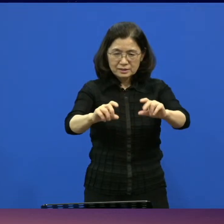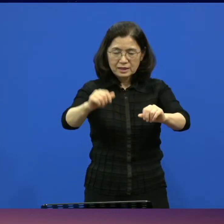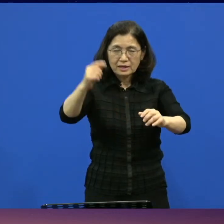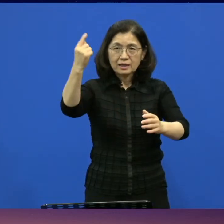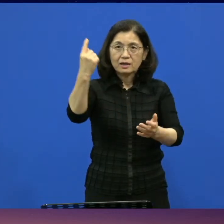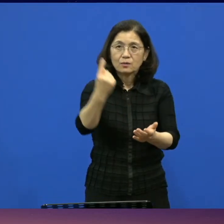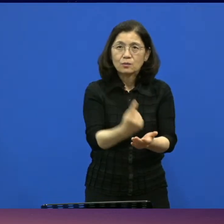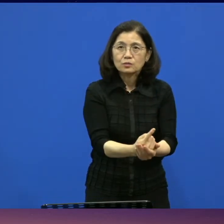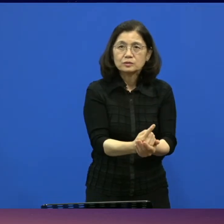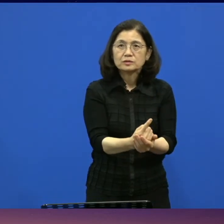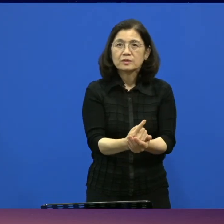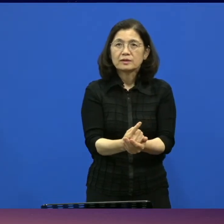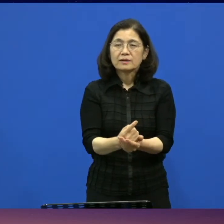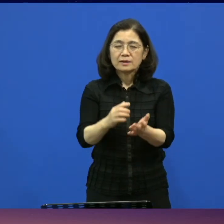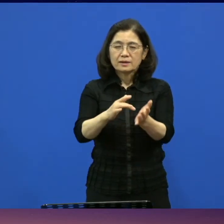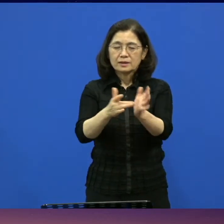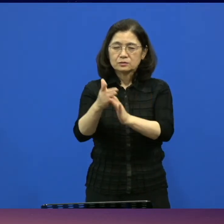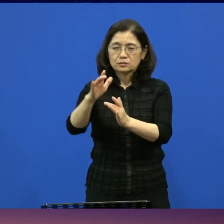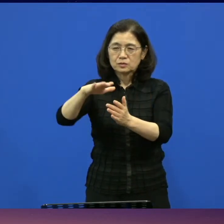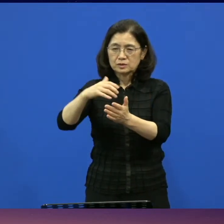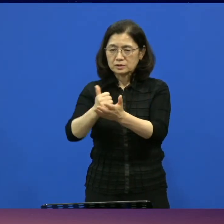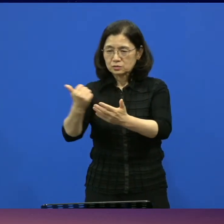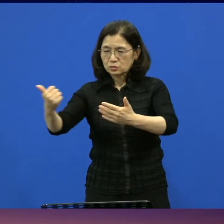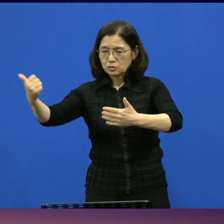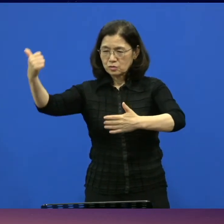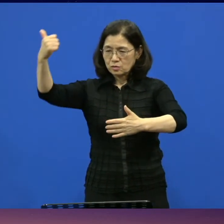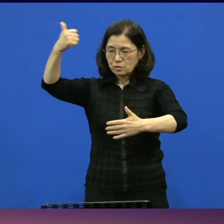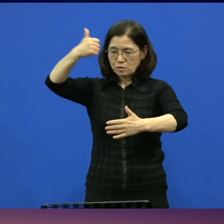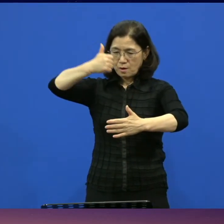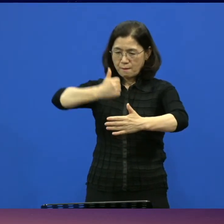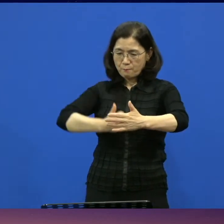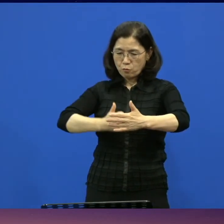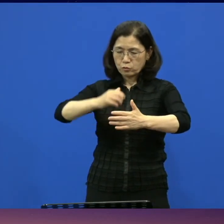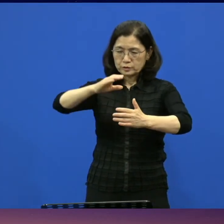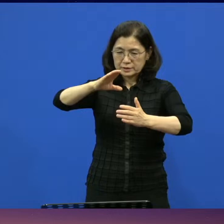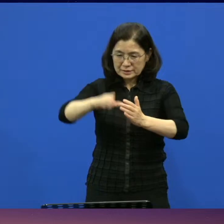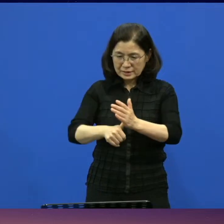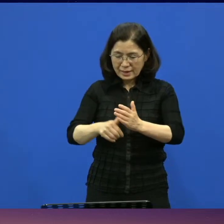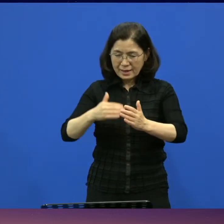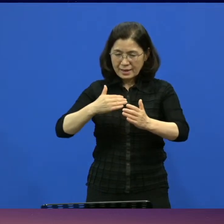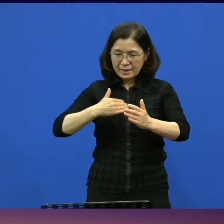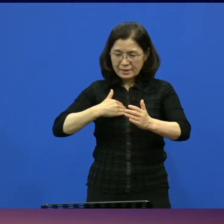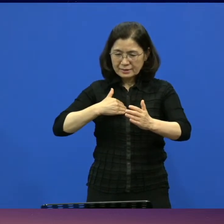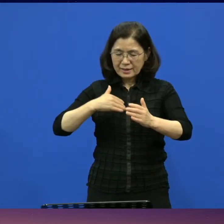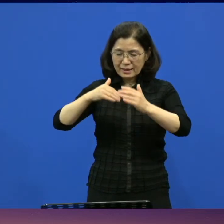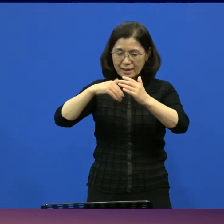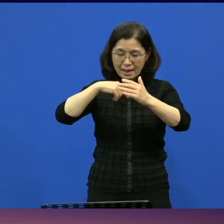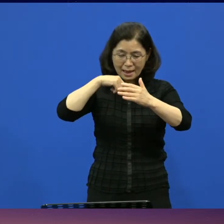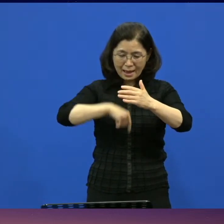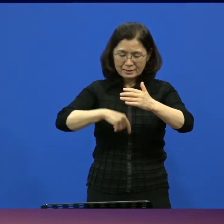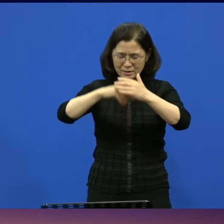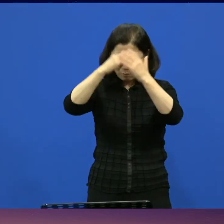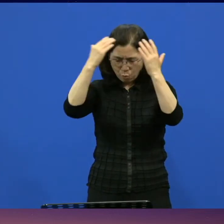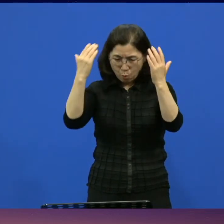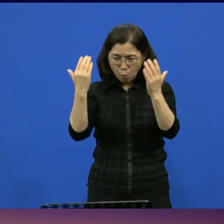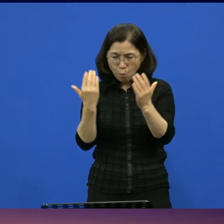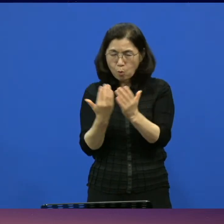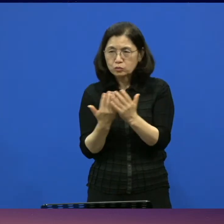우리가 그리스도를 모실 때 우리 안에 모든 어둠이 사라지게